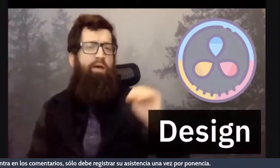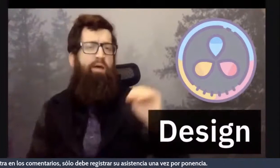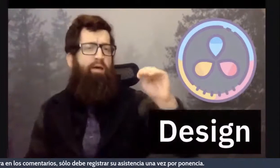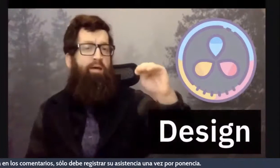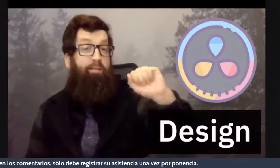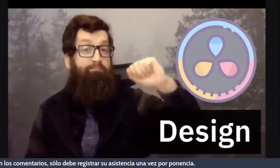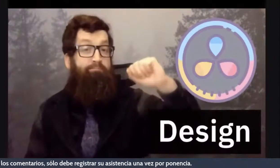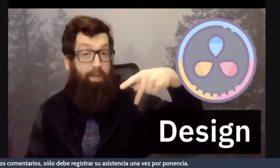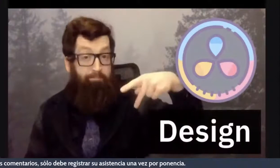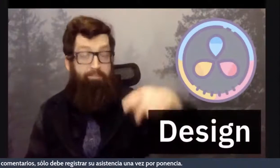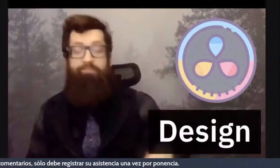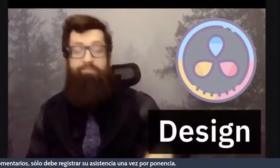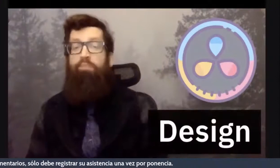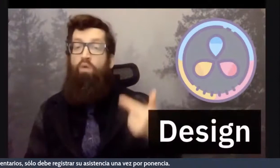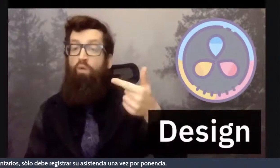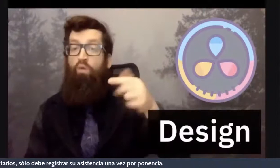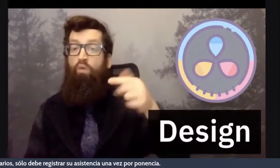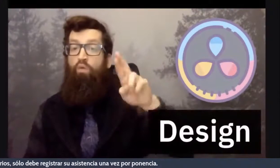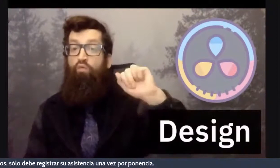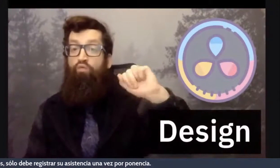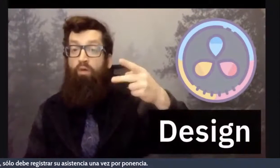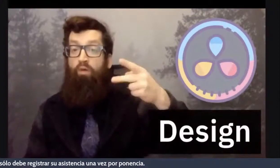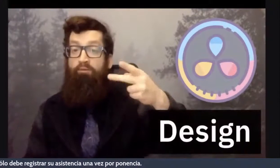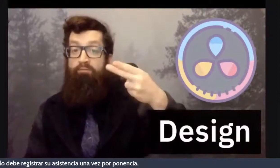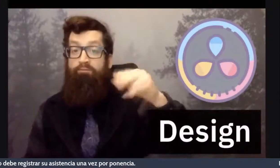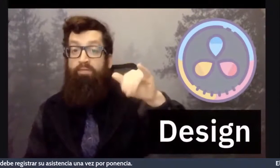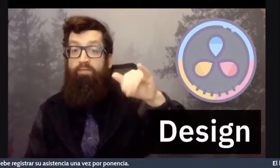Hay tantas opciones disponibles en cuanto a imágenes.